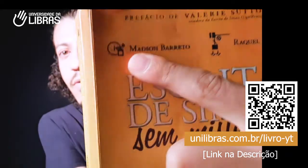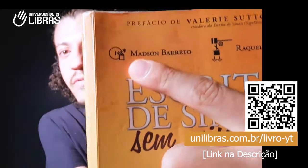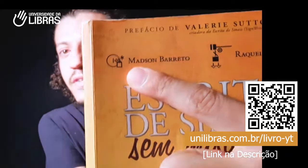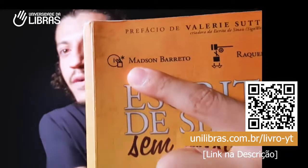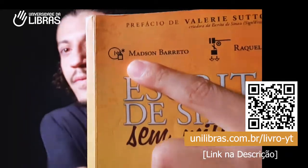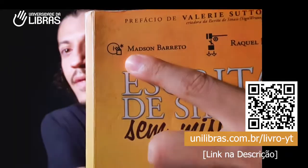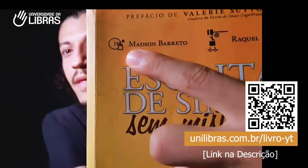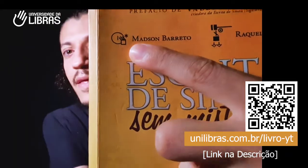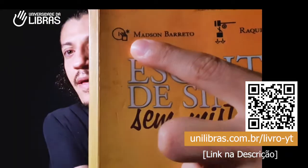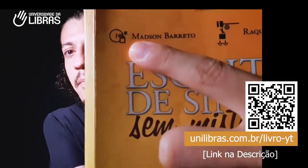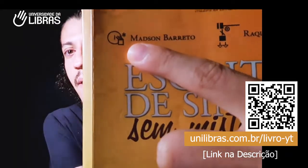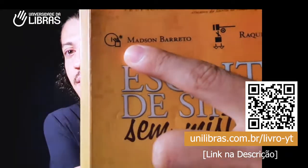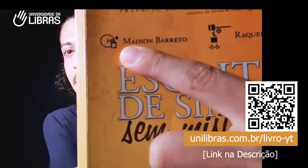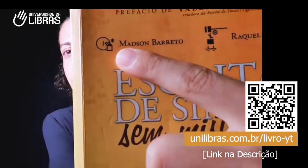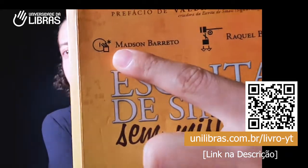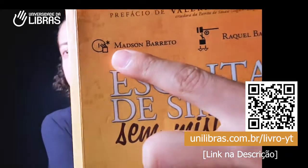mês final talvez não Mas